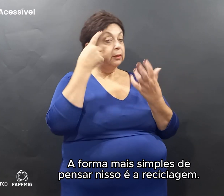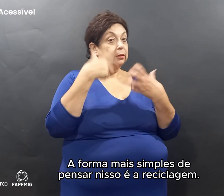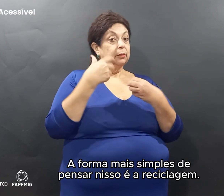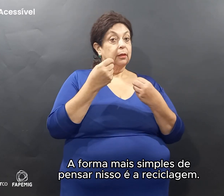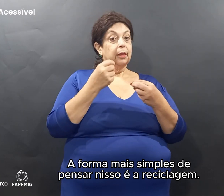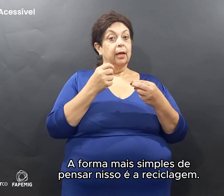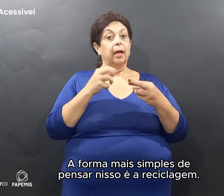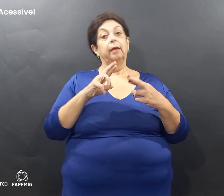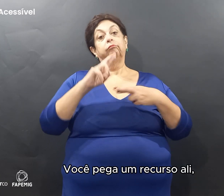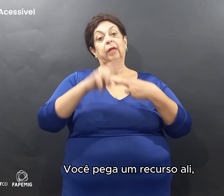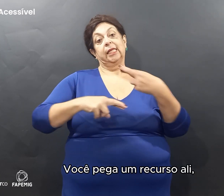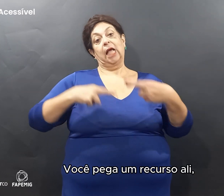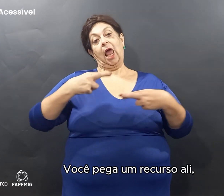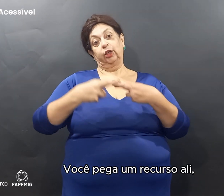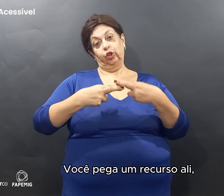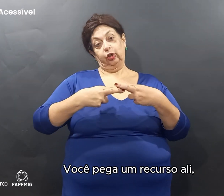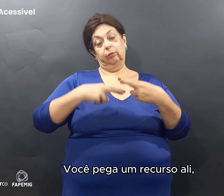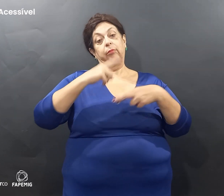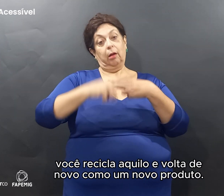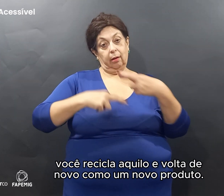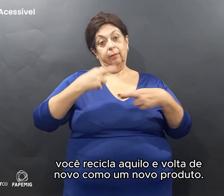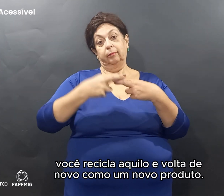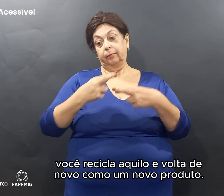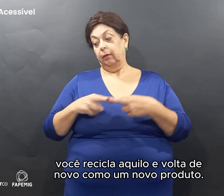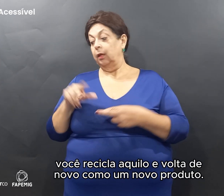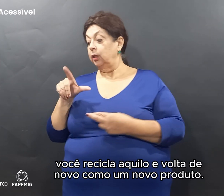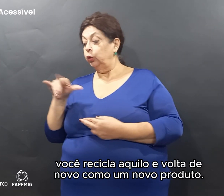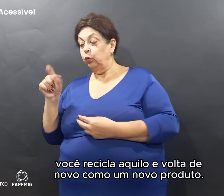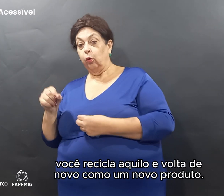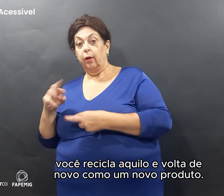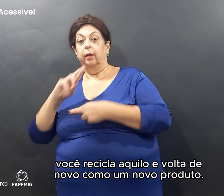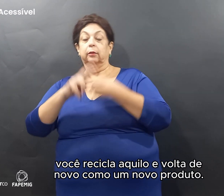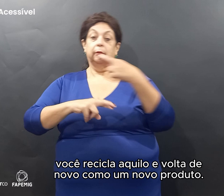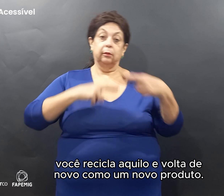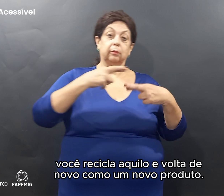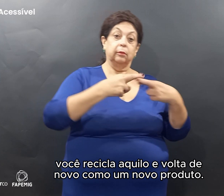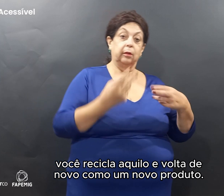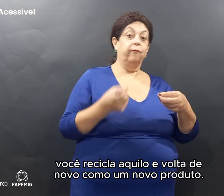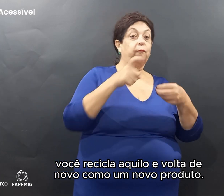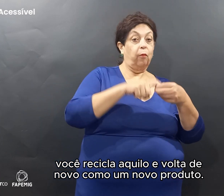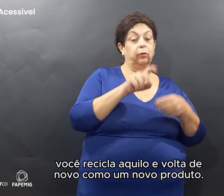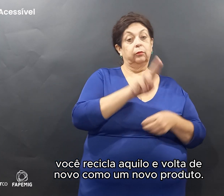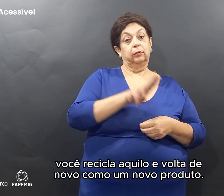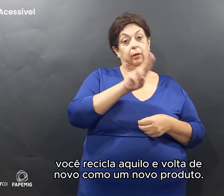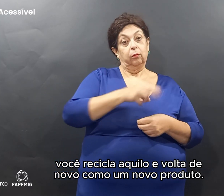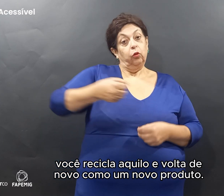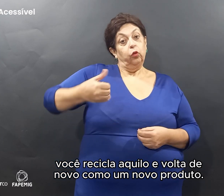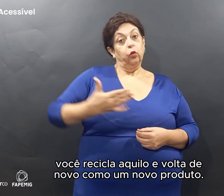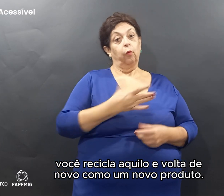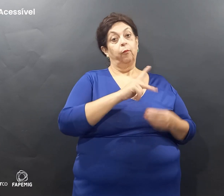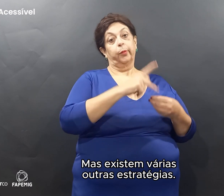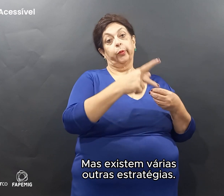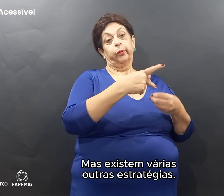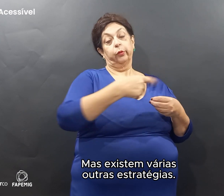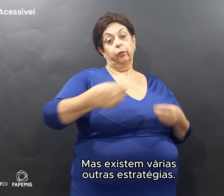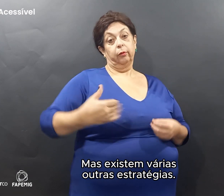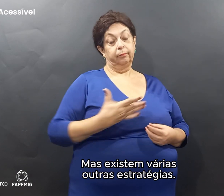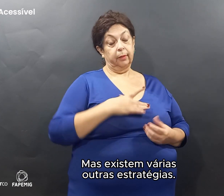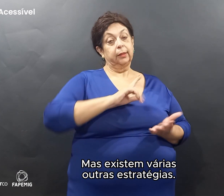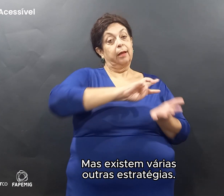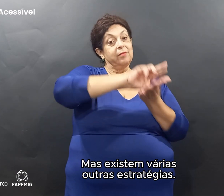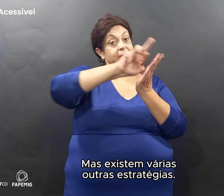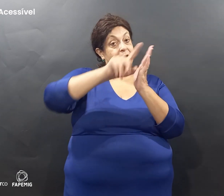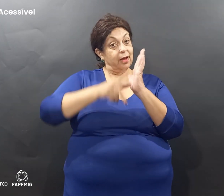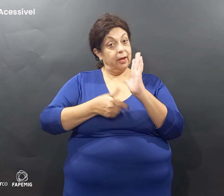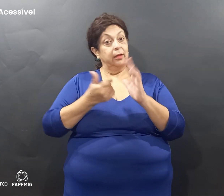é a reciclagem, né? Você pega um recurso ali, você recicla aquilo e volta de novo como um novo produto. Mas existem várias